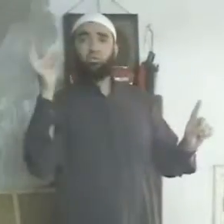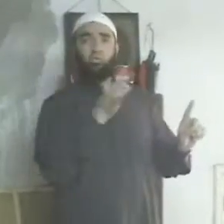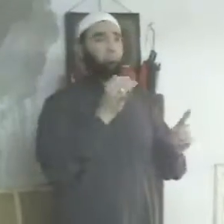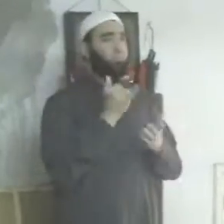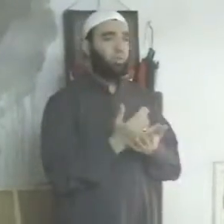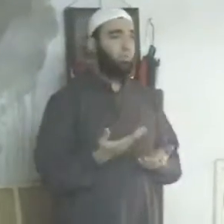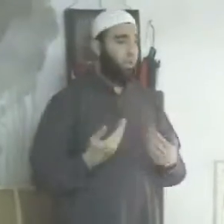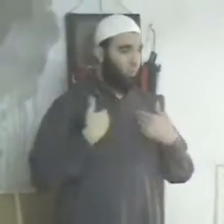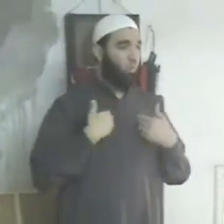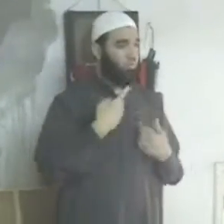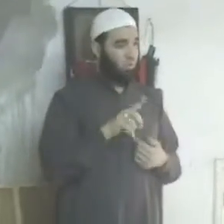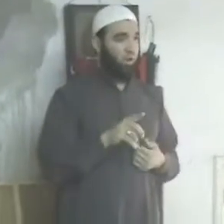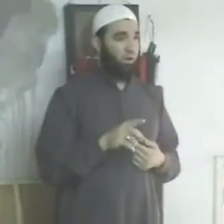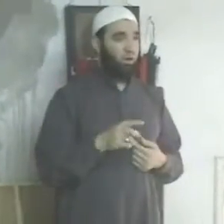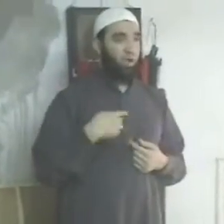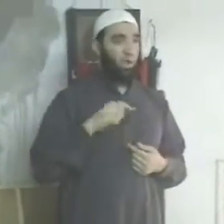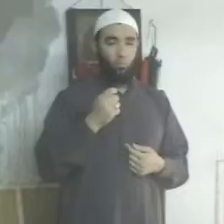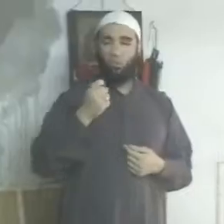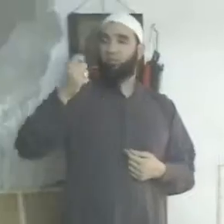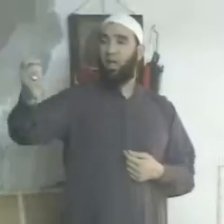أننا الذين نعطي أعداءنا الجاحدين